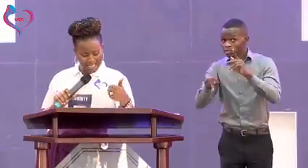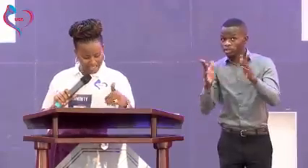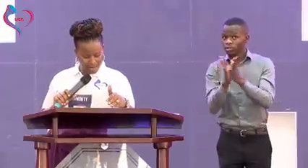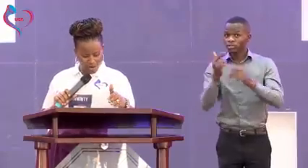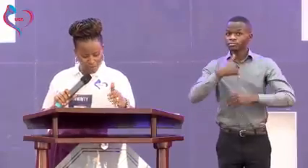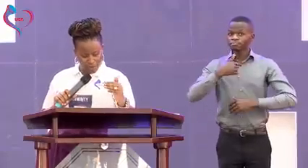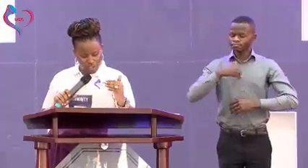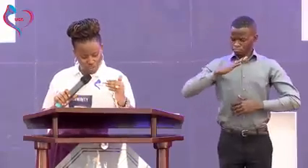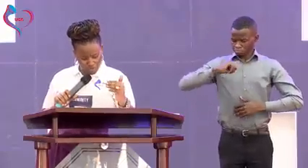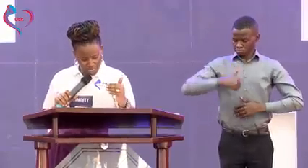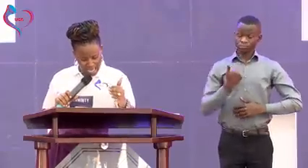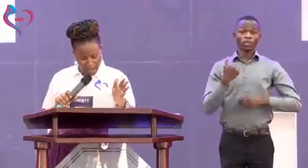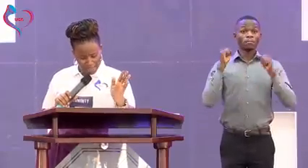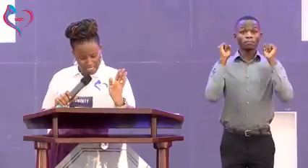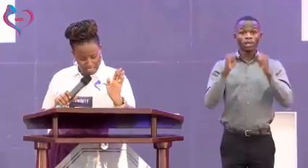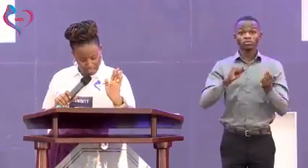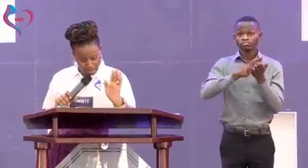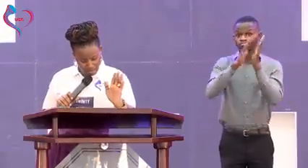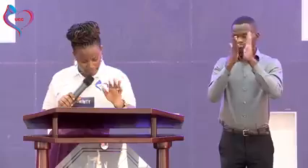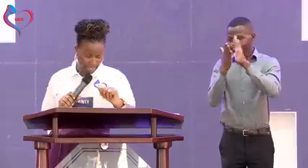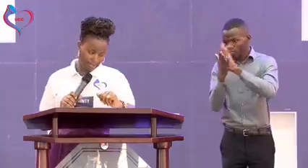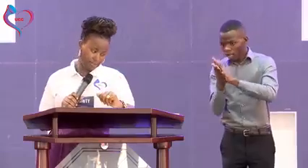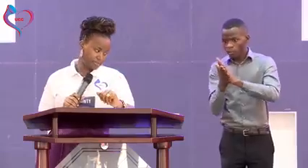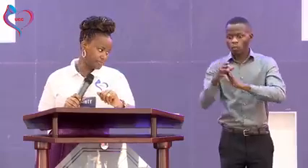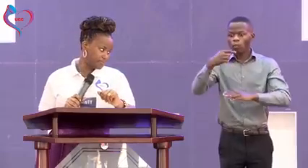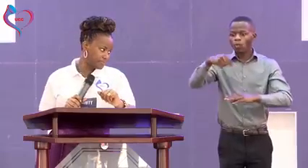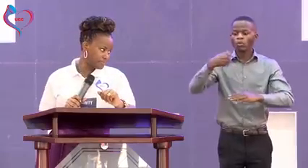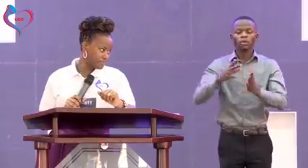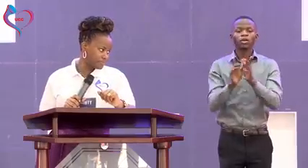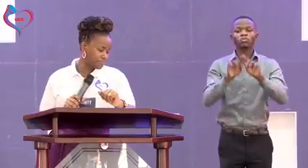I myself should become disqualified.